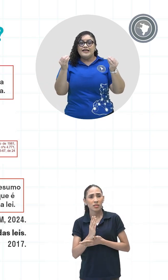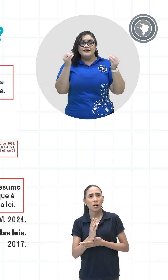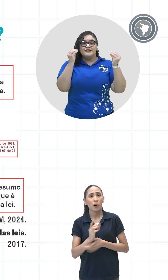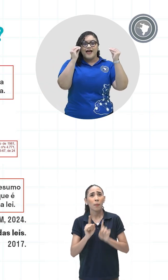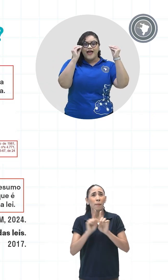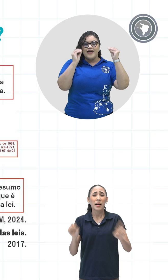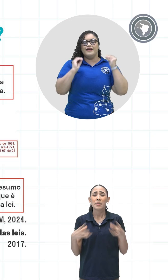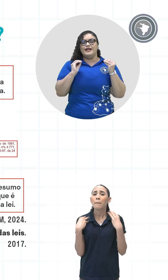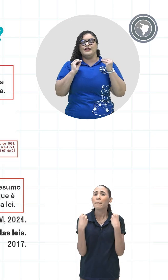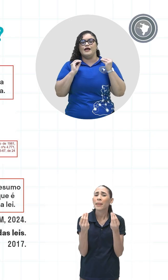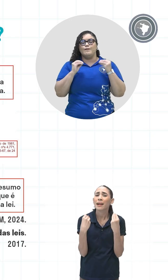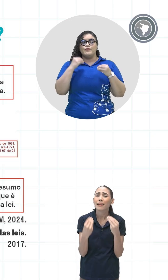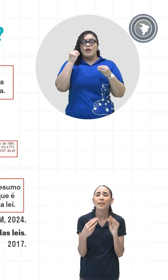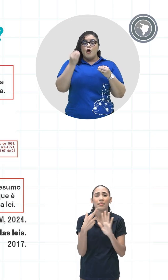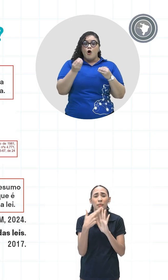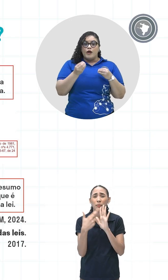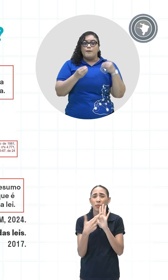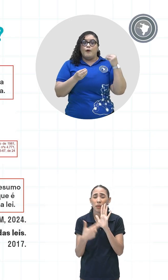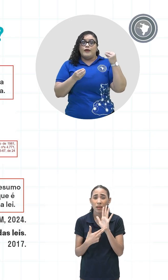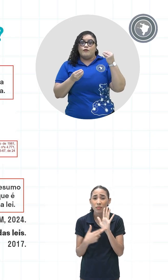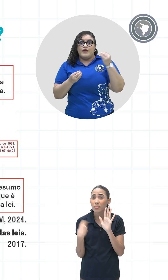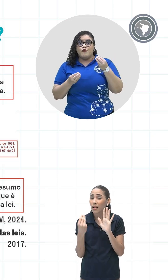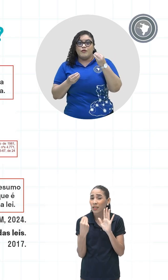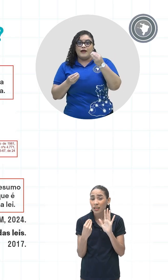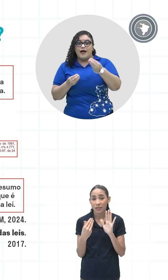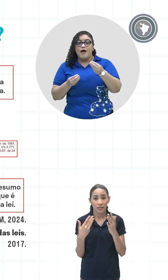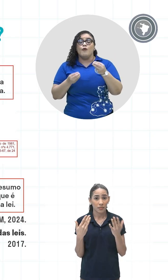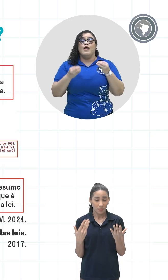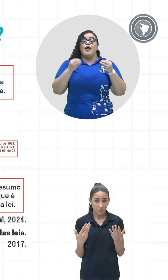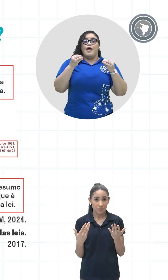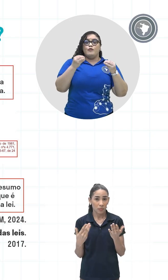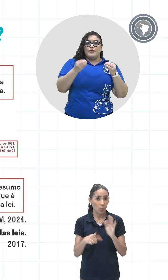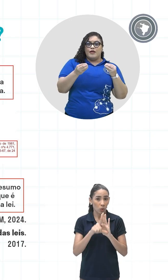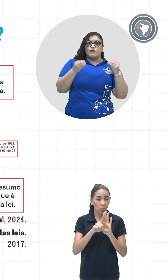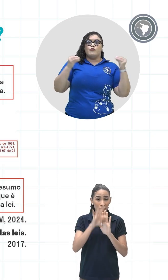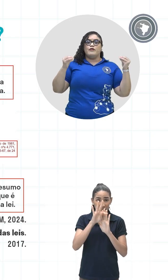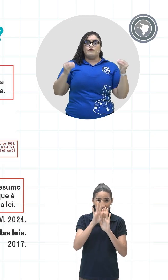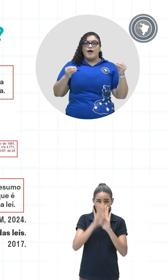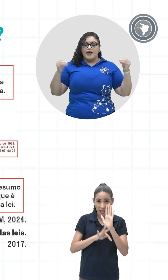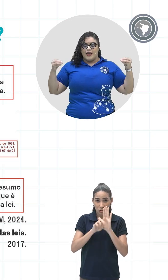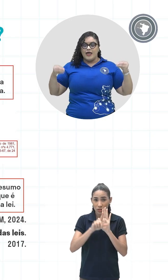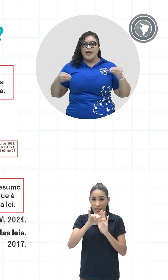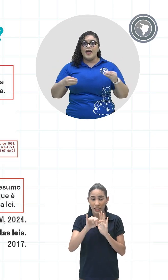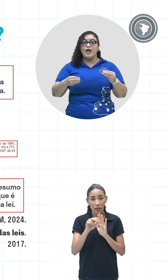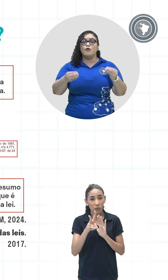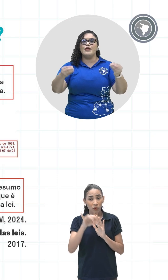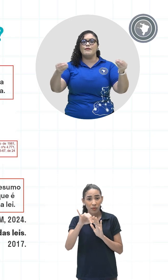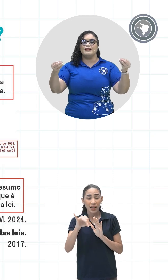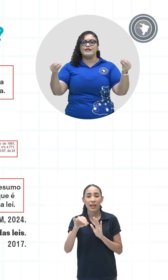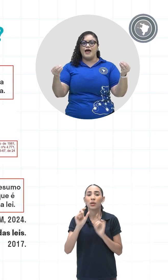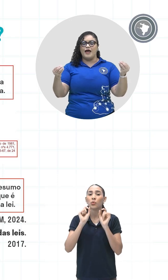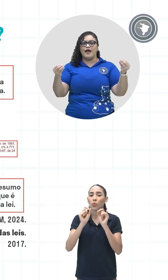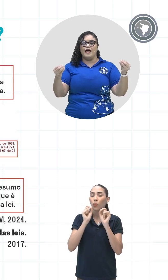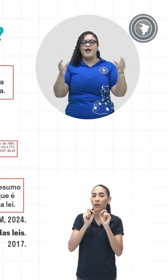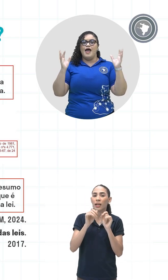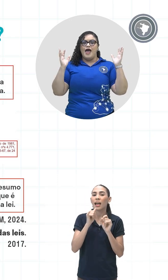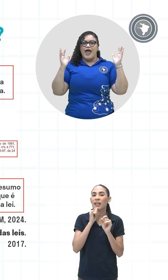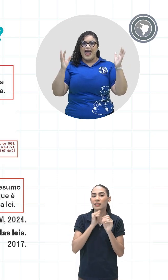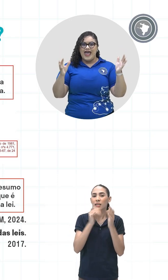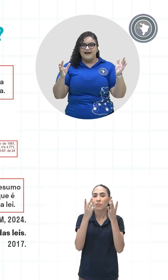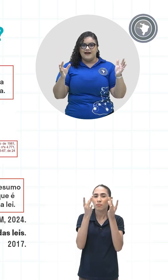que tanta regrinha? Ora, porque um texto legal é o texto que vai